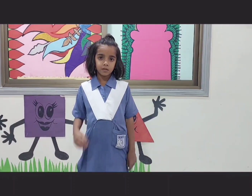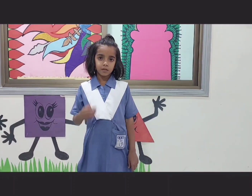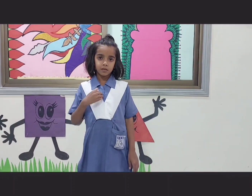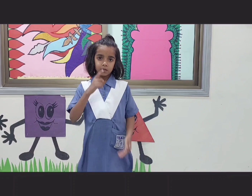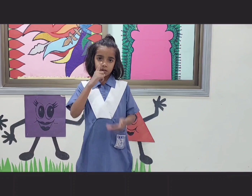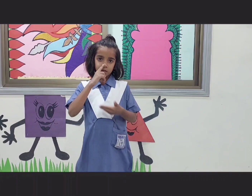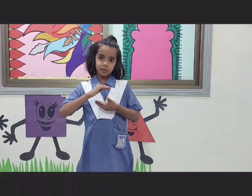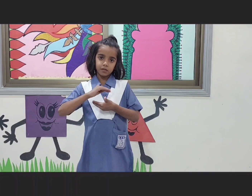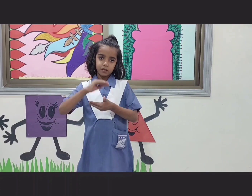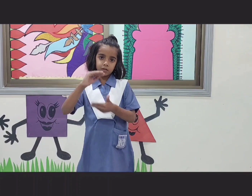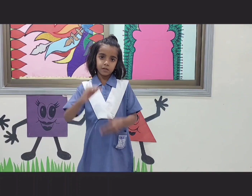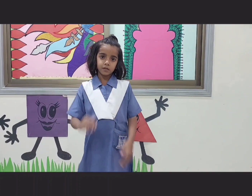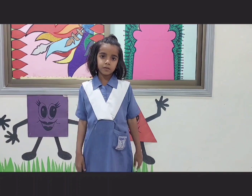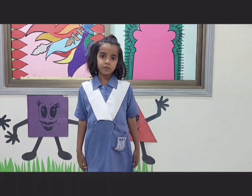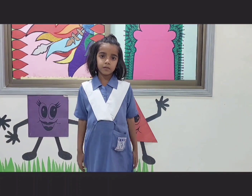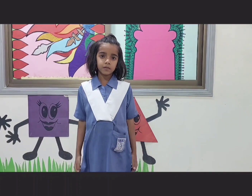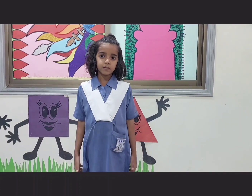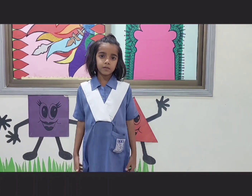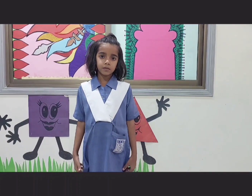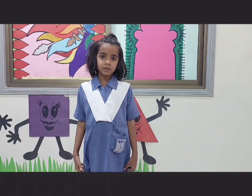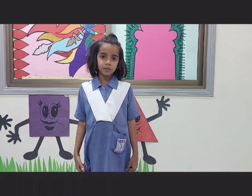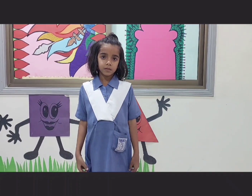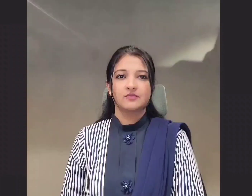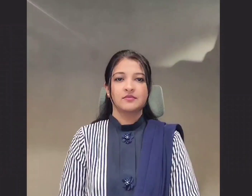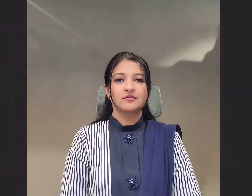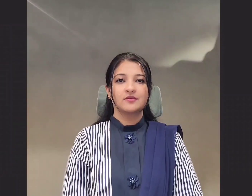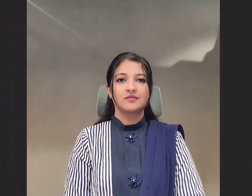मैं एक बेटी हूँ।